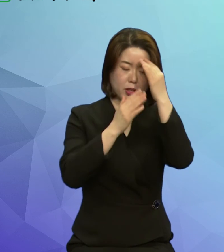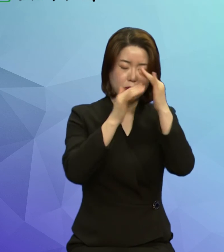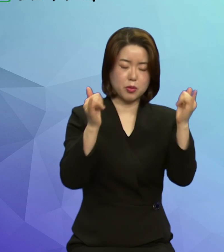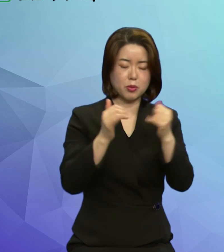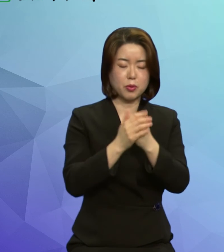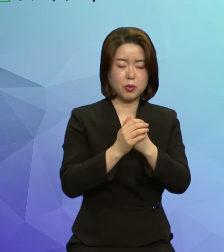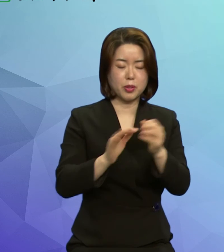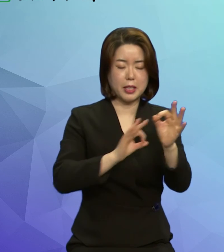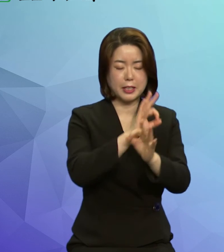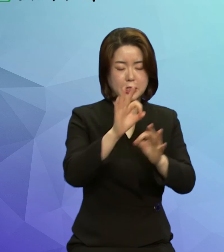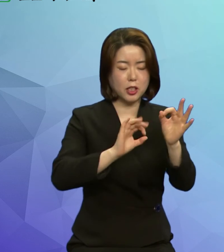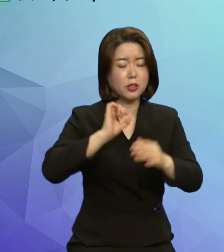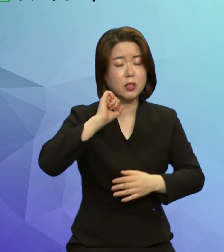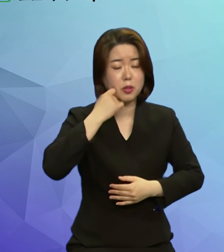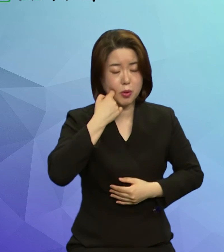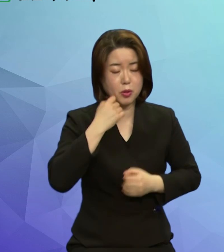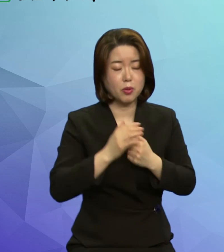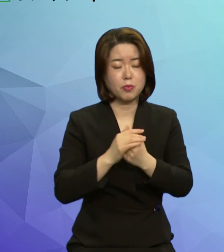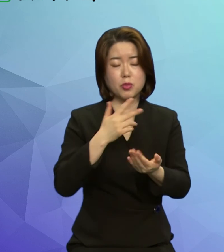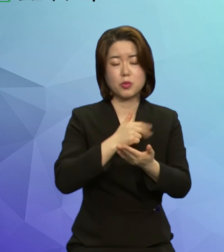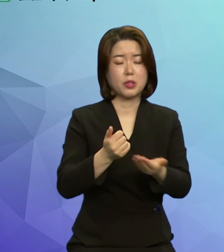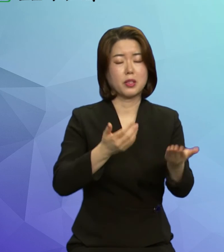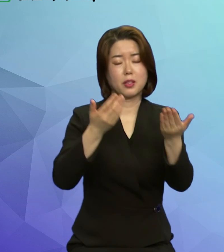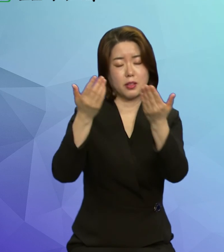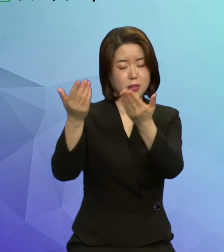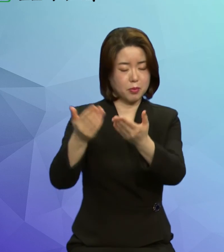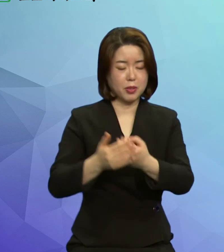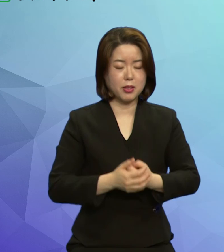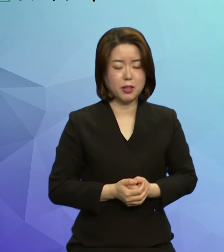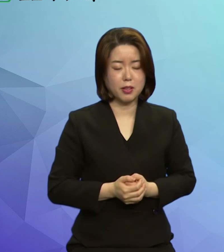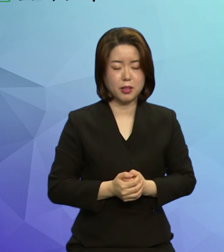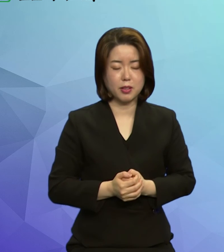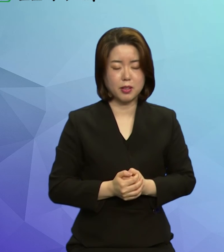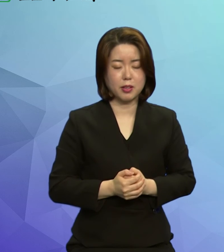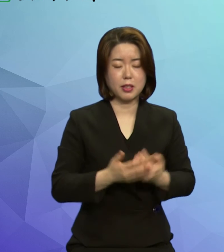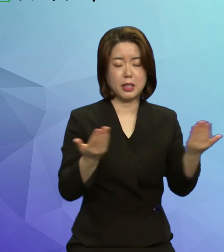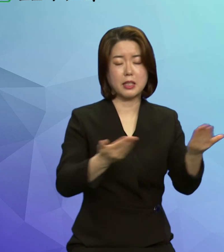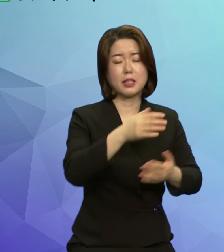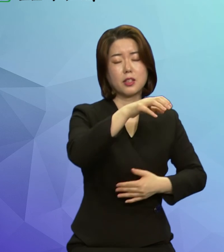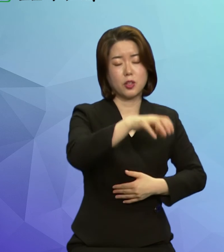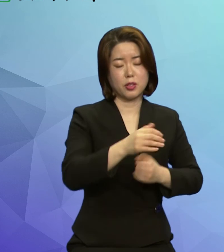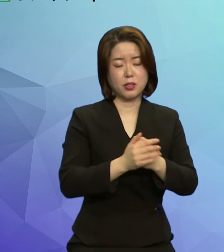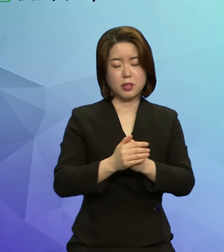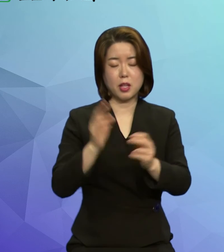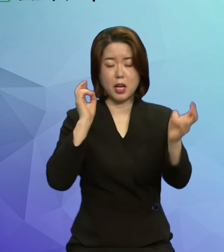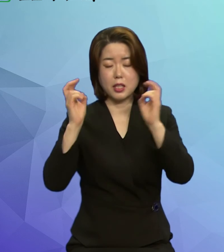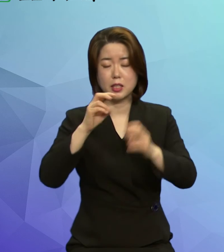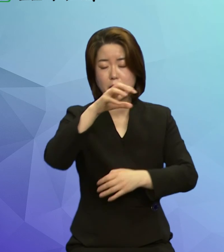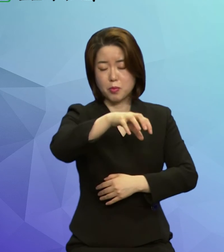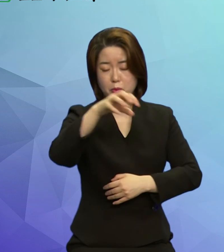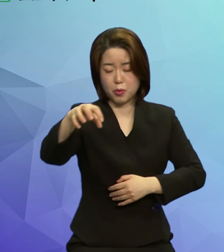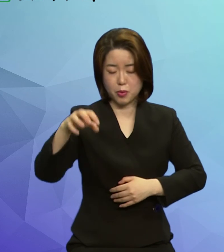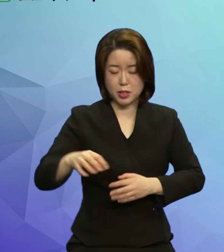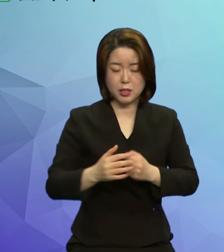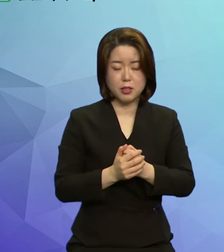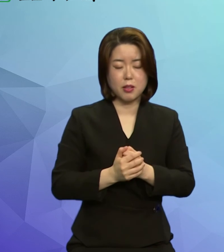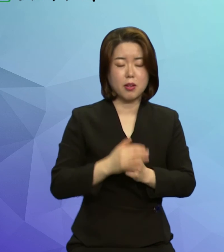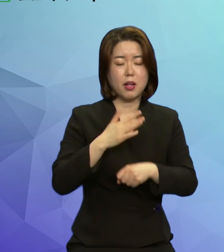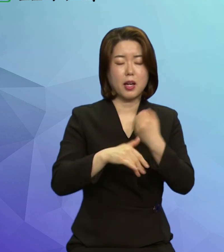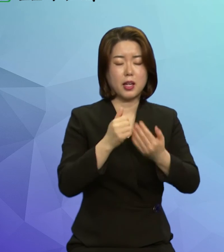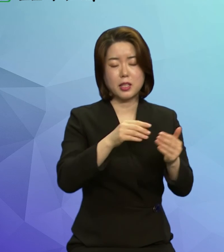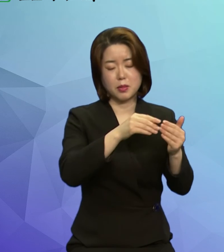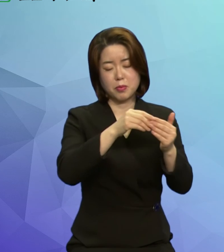성도들의 경제적인 어려움을 주님께 올려드립니다. 일터에서 기업의 현장에서